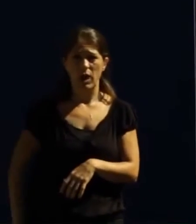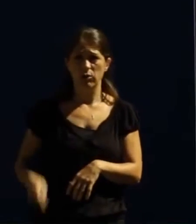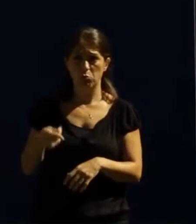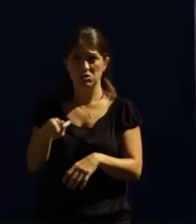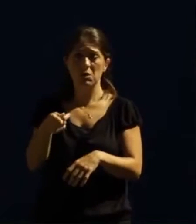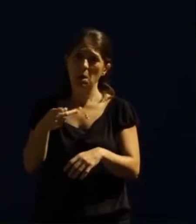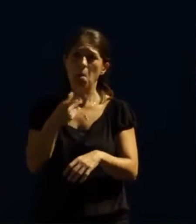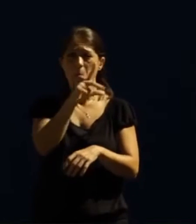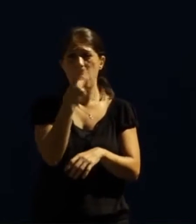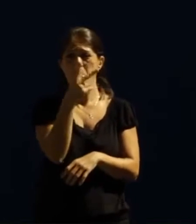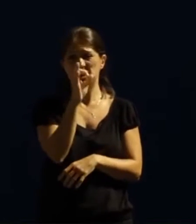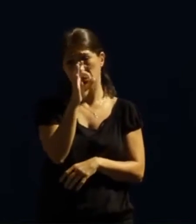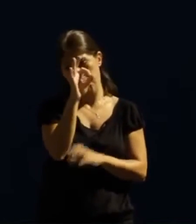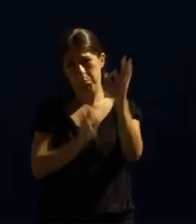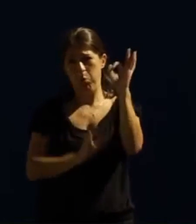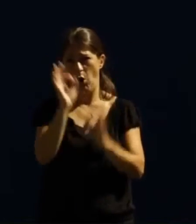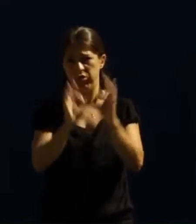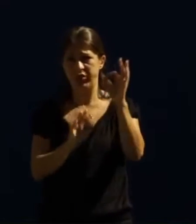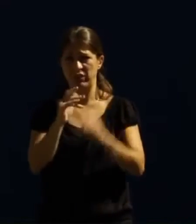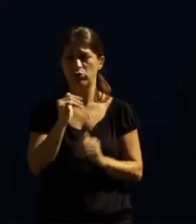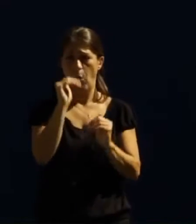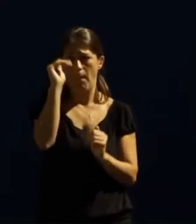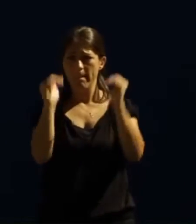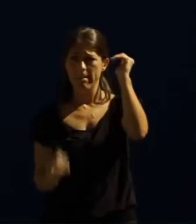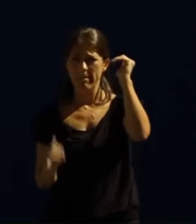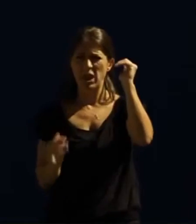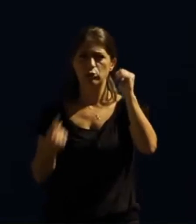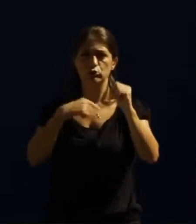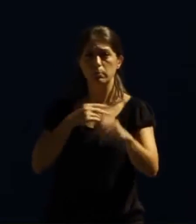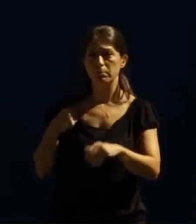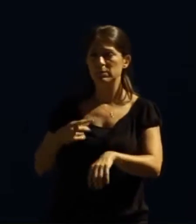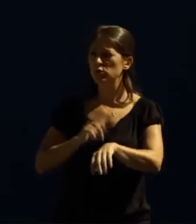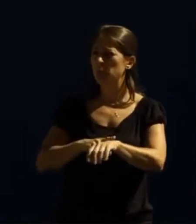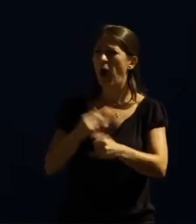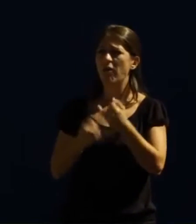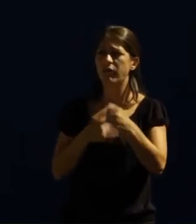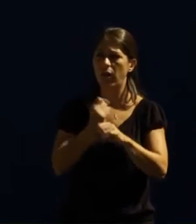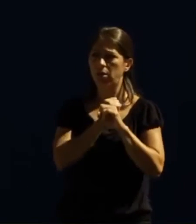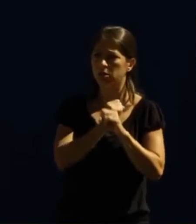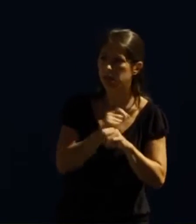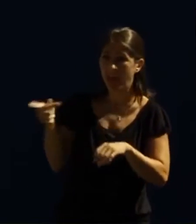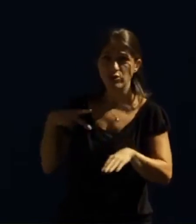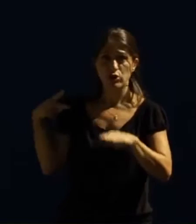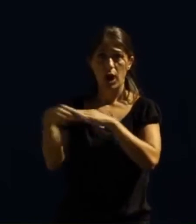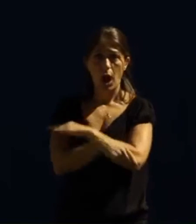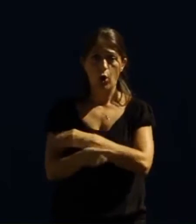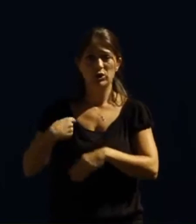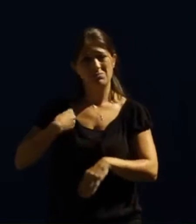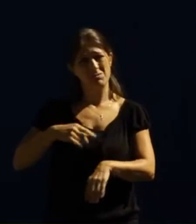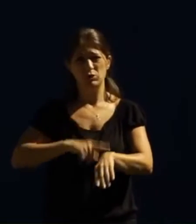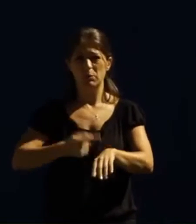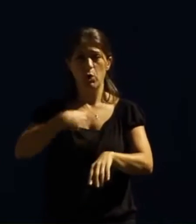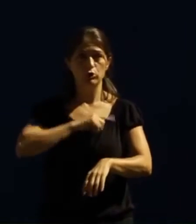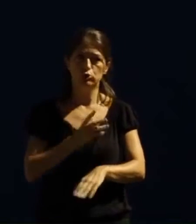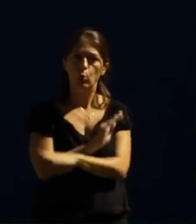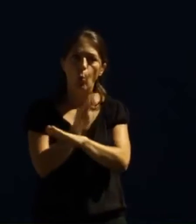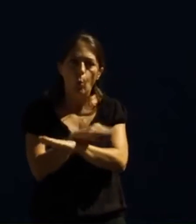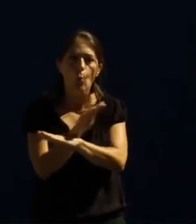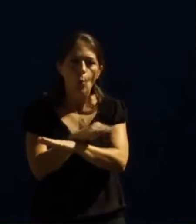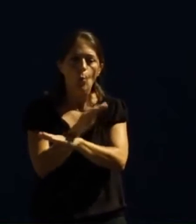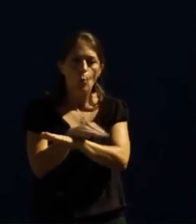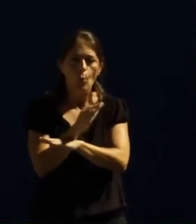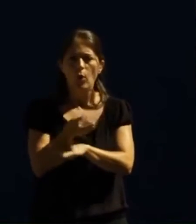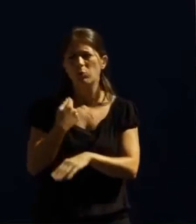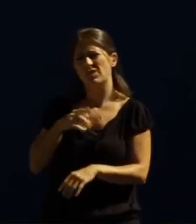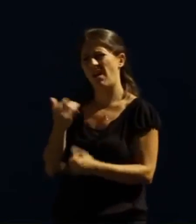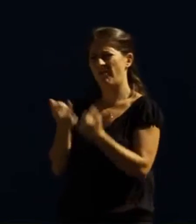porque me entre se le recortaban independencia nos seguíamos haciendo cargo dos cuidados los mayores y los dependientes no nos insulten